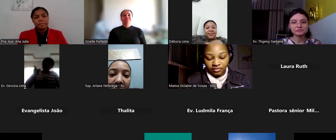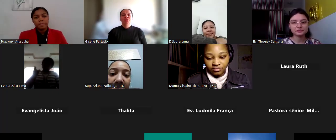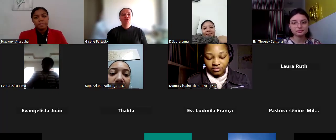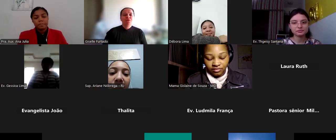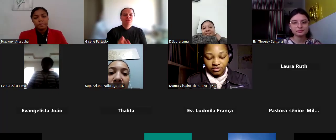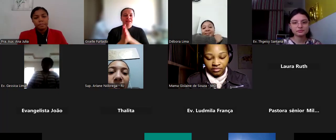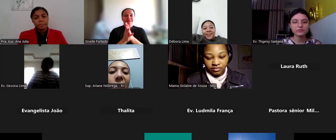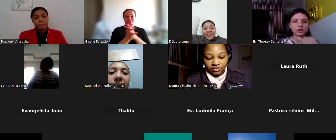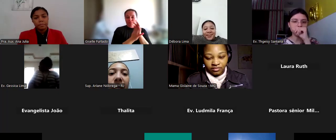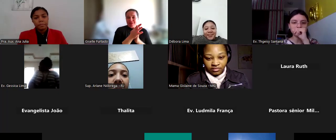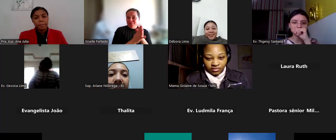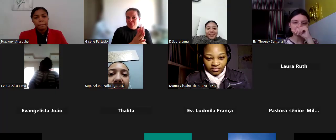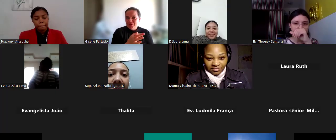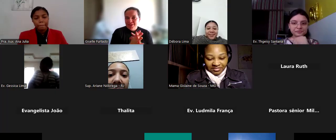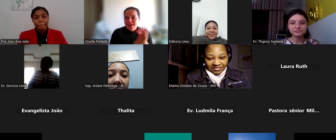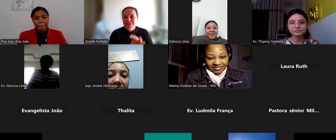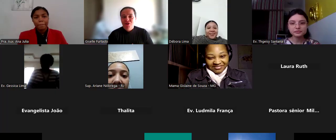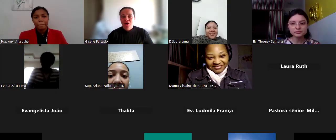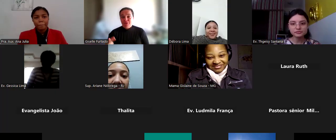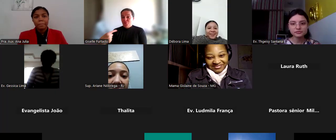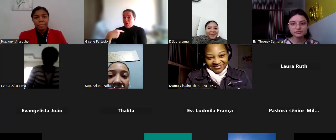Então, nós vamos lá. Já aprendemos vários sinais agora. Ó. Então,